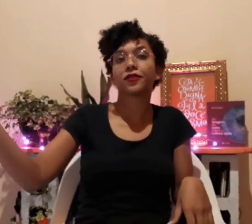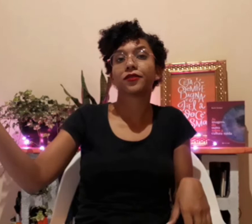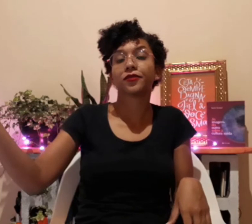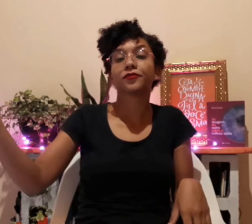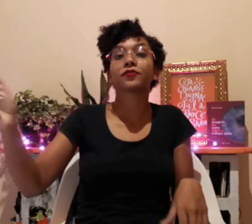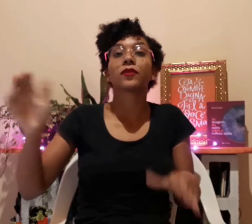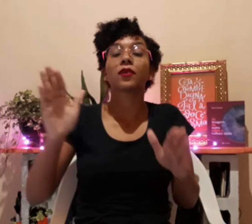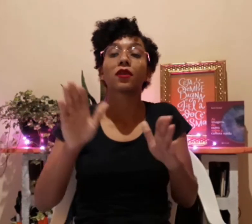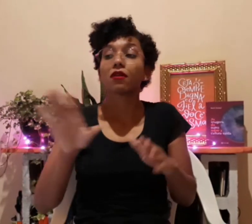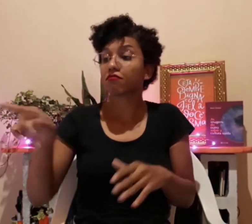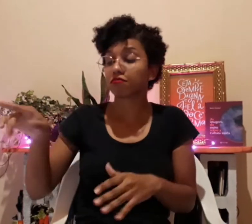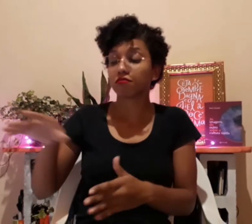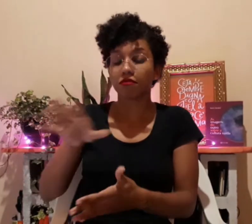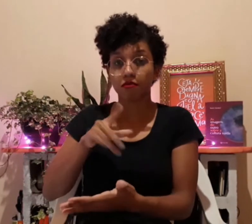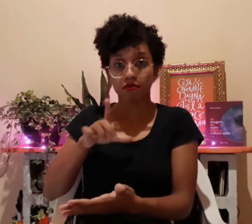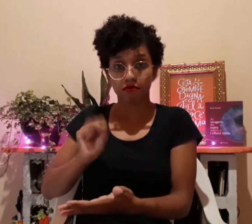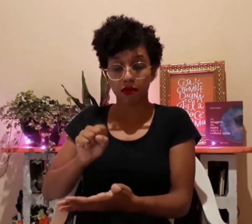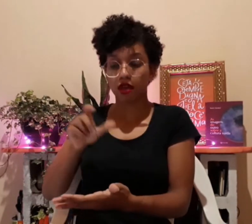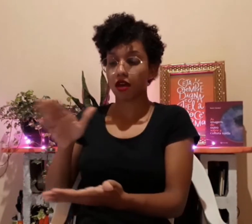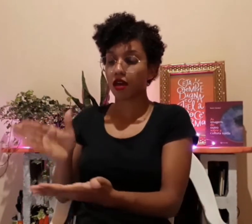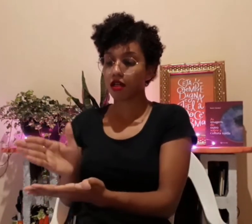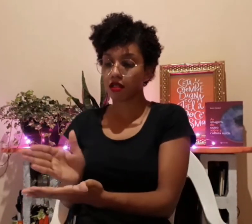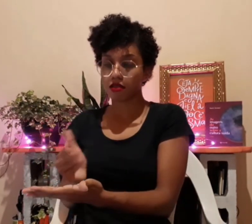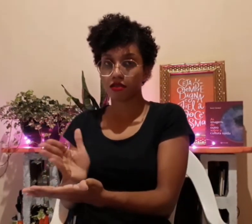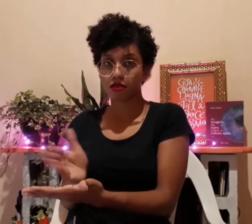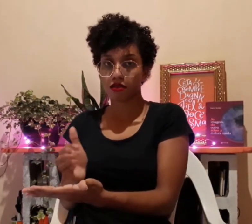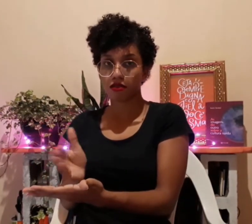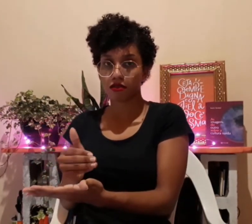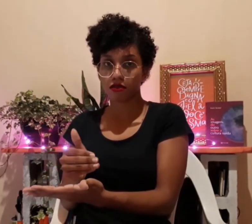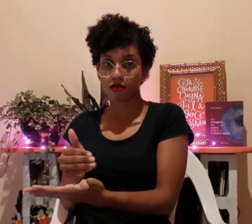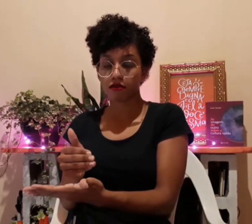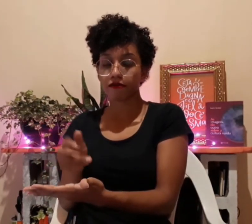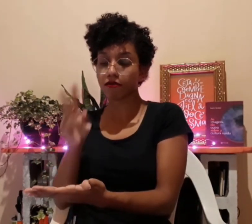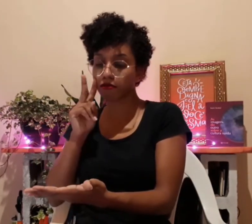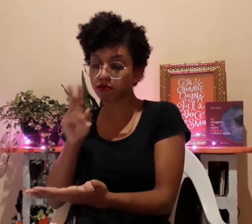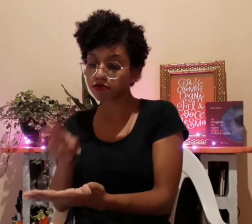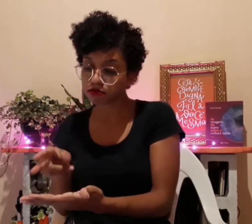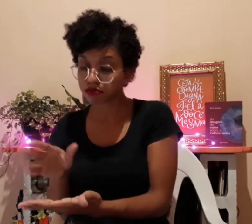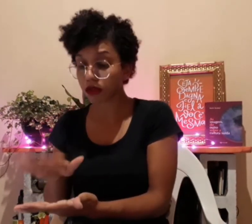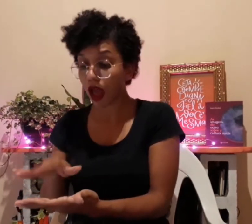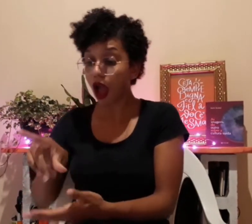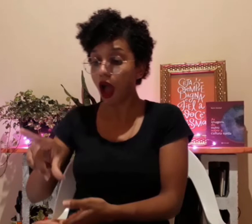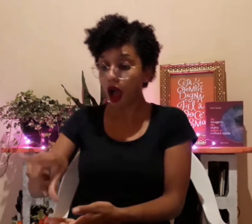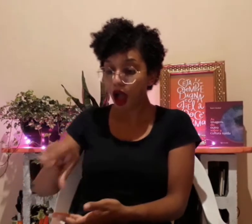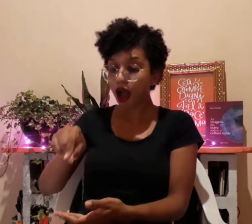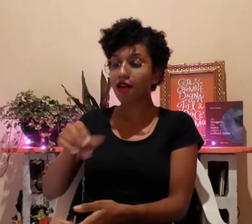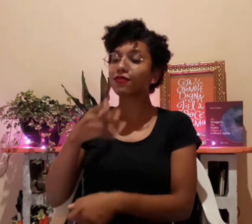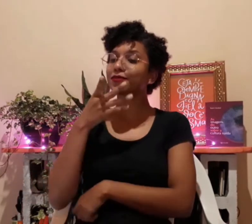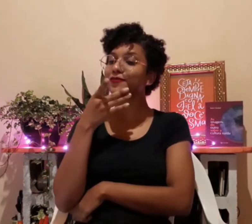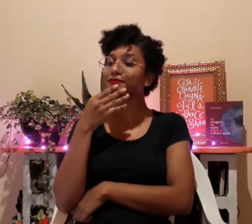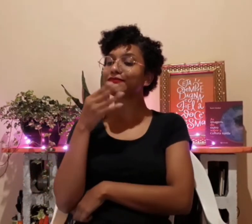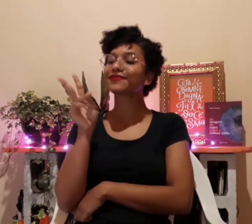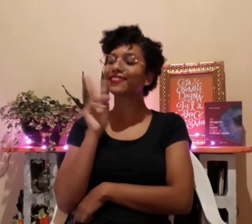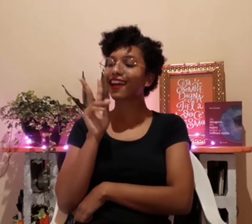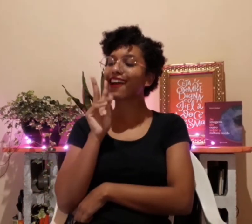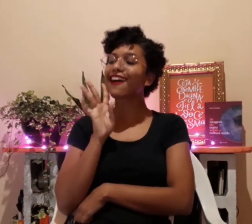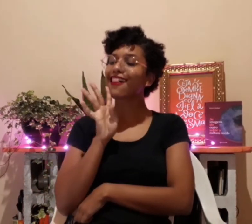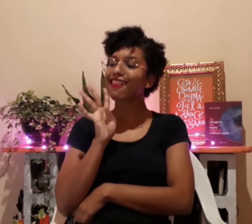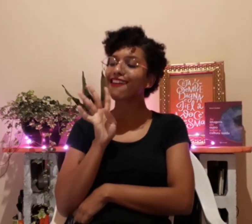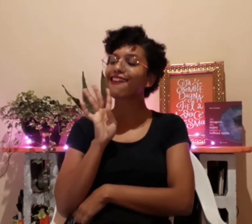famosas. Aí você escolhe um livro. Folheia, começa a ler. Achou interessante,